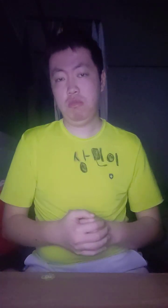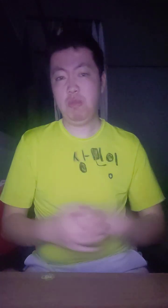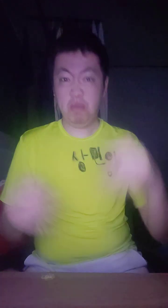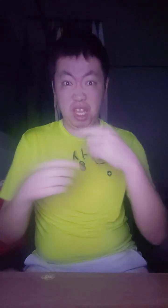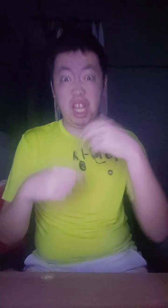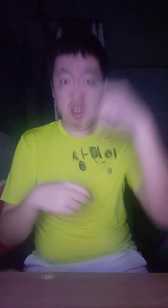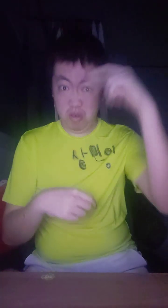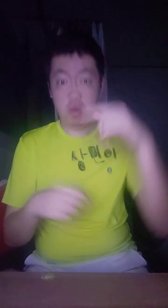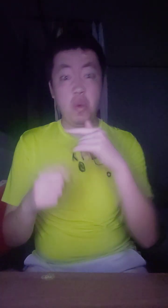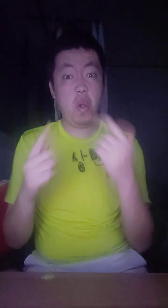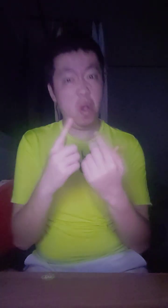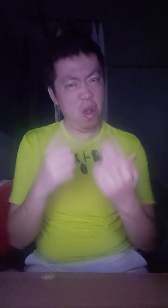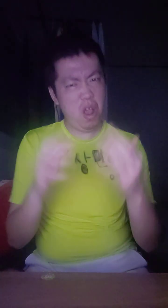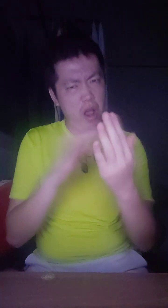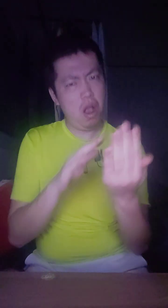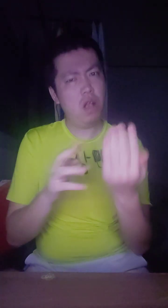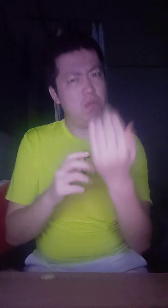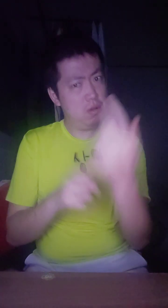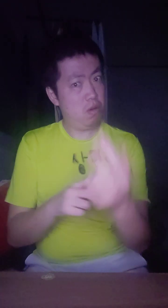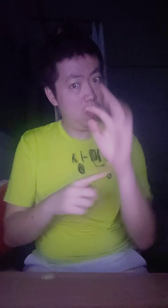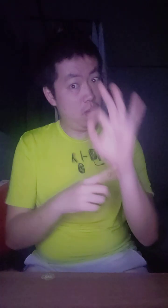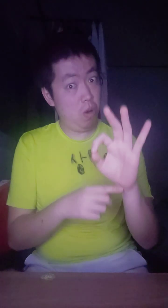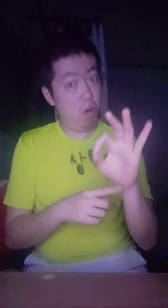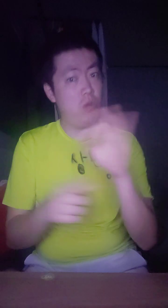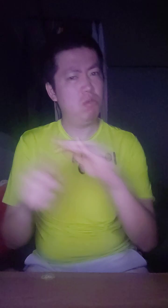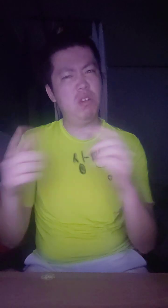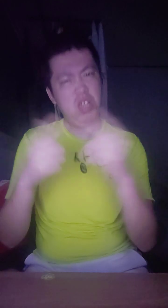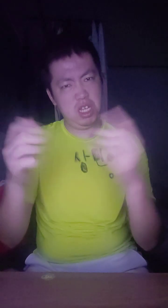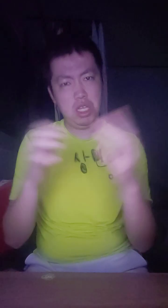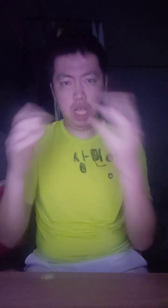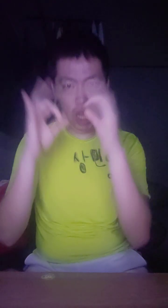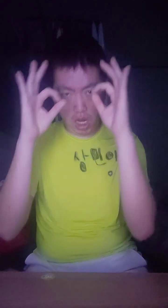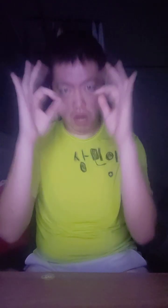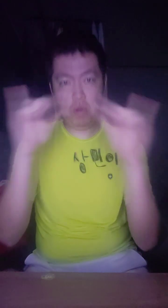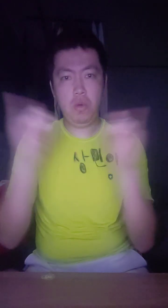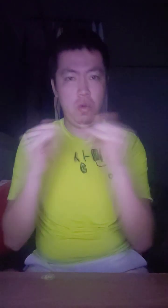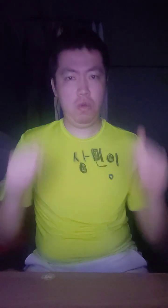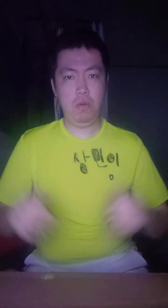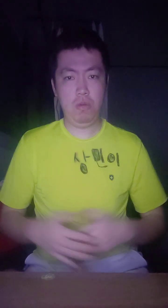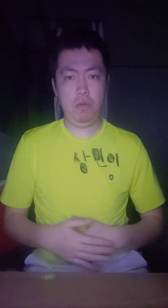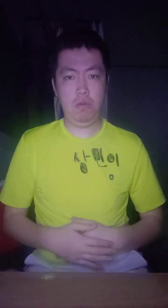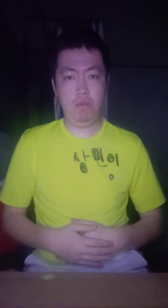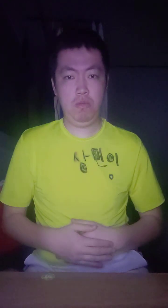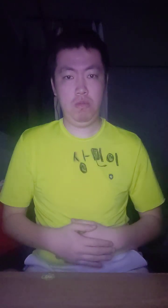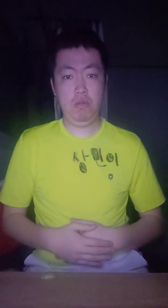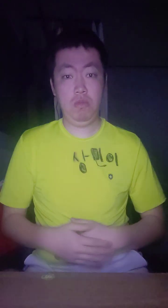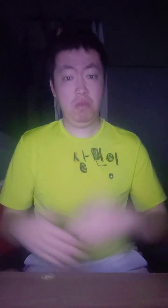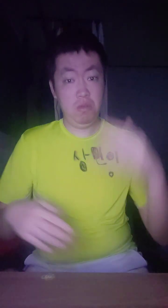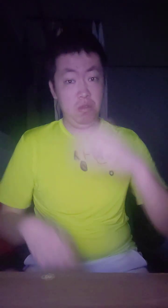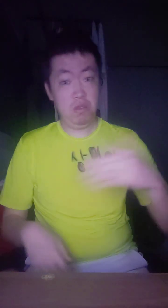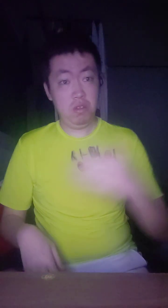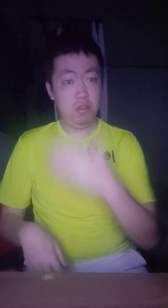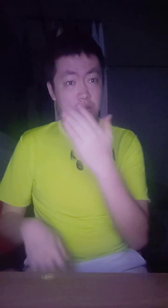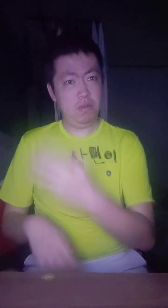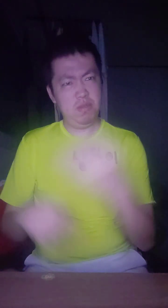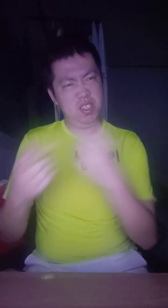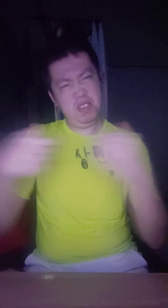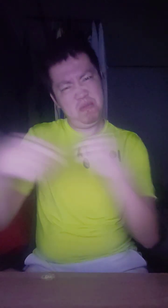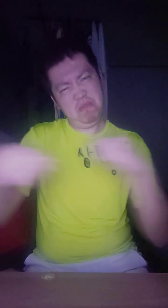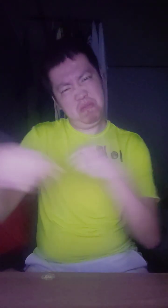할아버지의 손녀가 SNS에 피해 사실을 알리며 목격자를 찾기도 했습니다. 육지에서 묻지마 폭행 사건, 살해 사건도